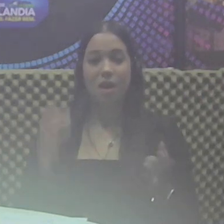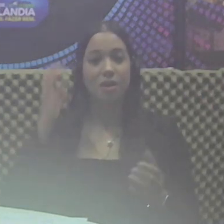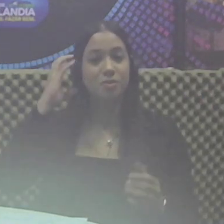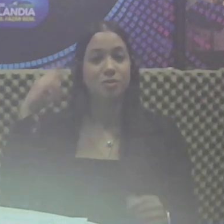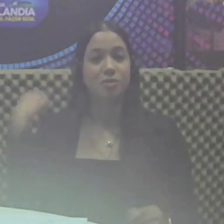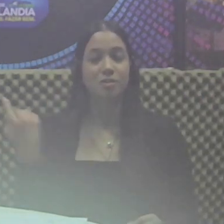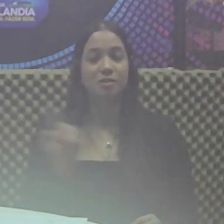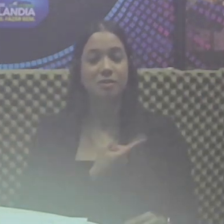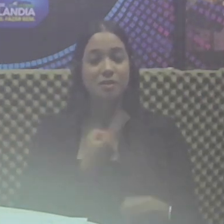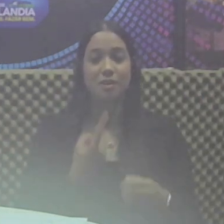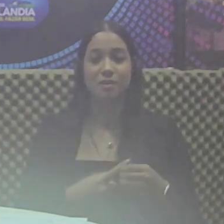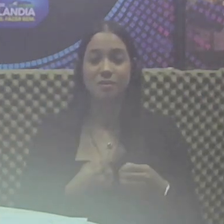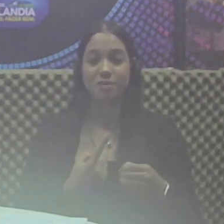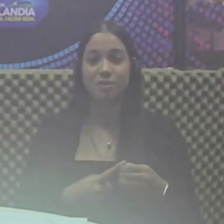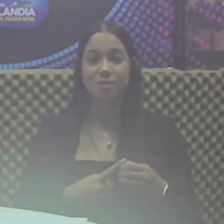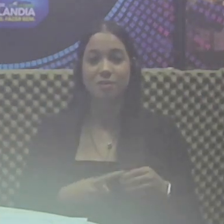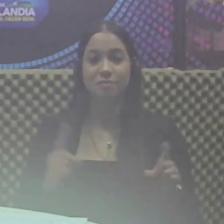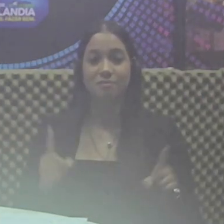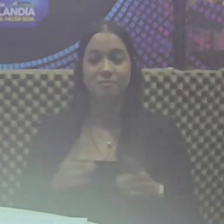rádio nossa